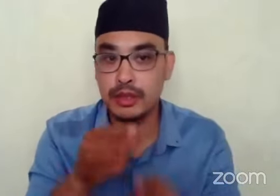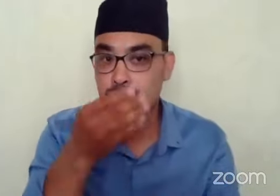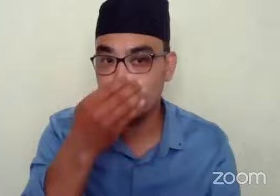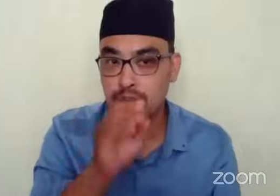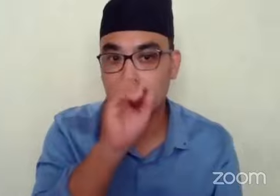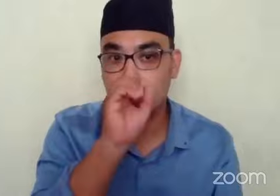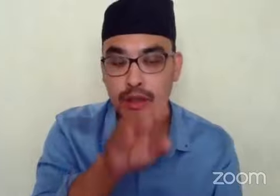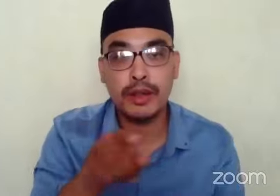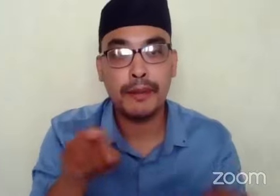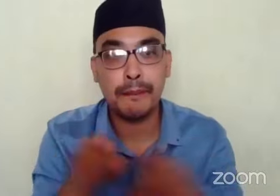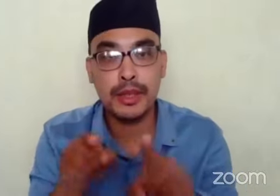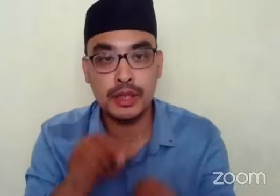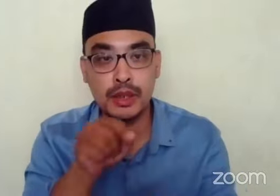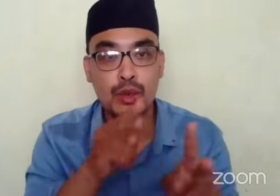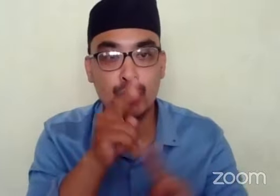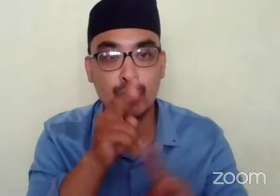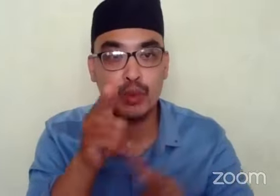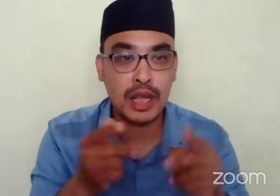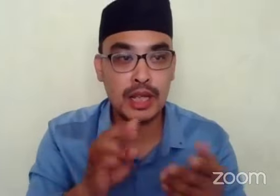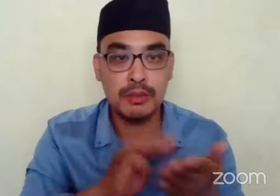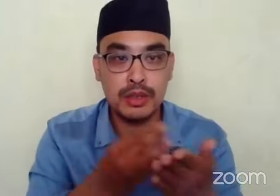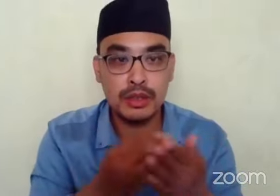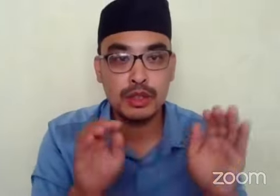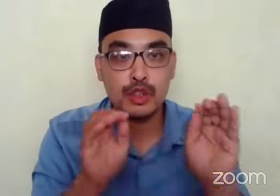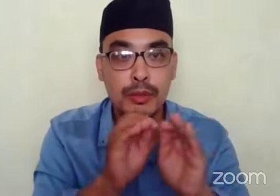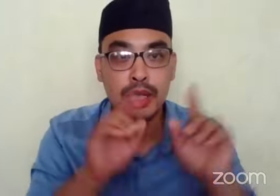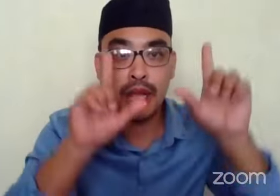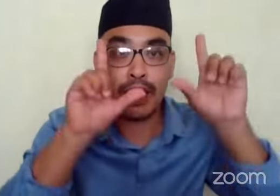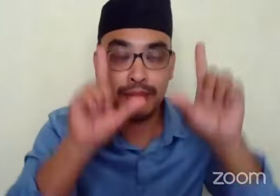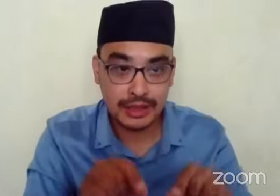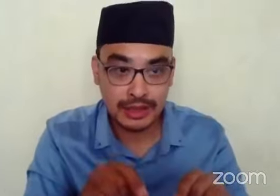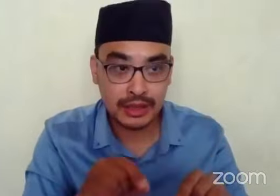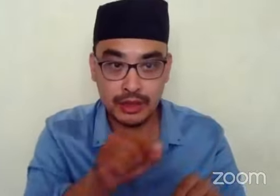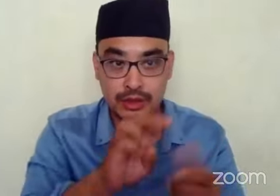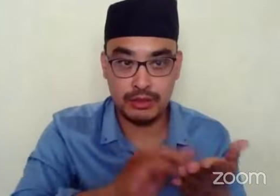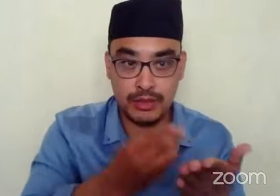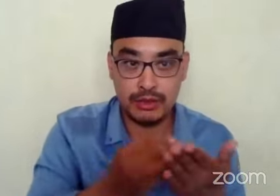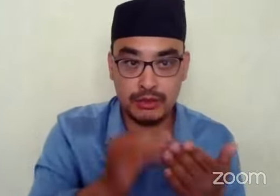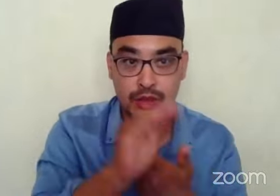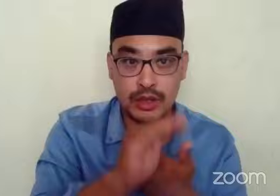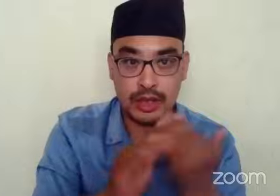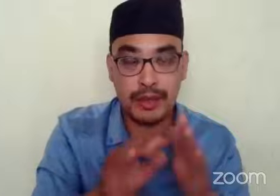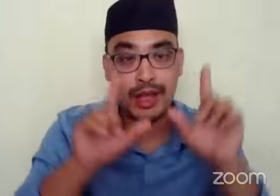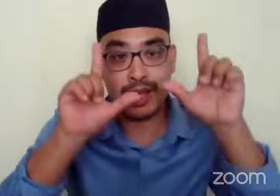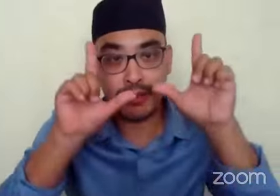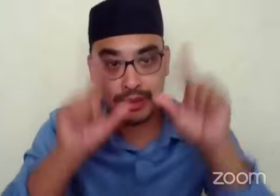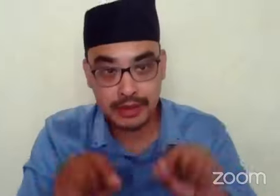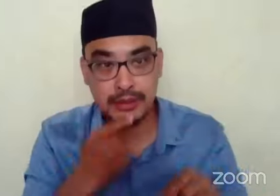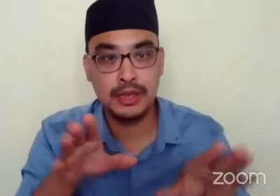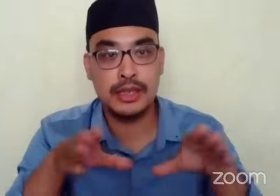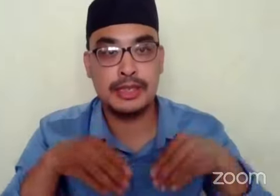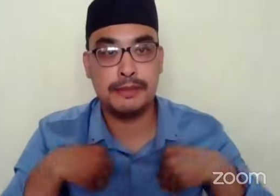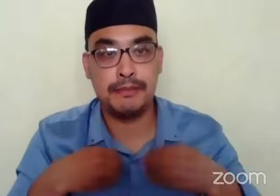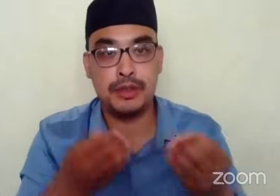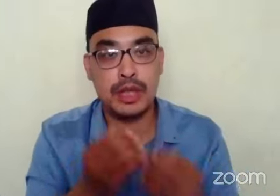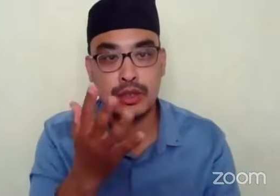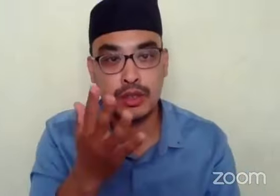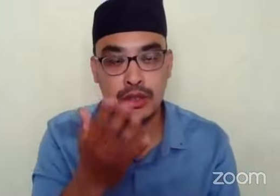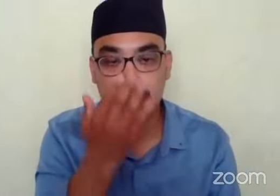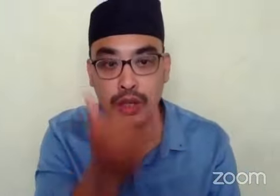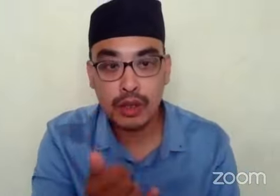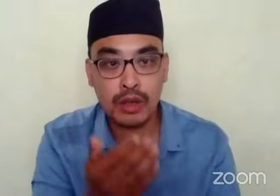कुरालाई चाहिँ अन्तर्निहित आवश्यकता हो अथवा अन्तर्निहित पक्ष हो भनेर चाहिँ अझै पनि स्वीकार चाहिँ गरिएको छैन, किनभने अपाङ्गता भएका